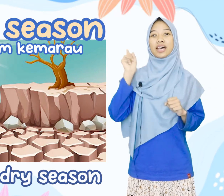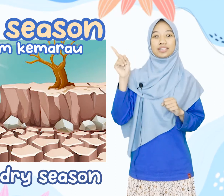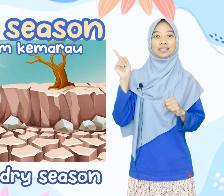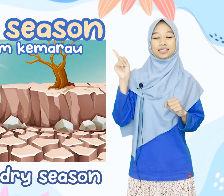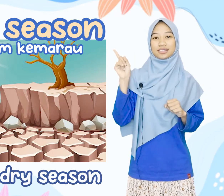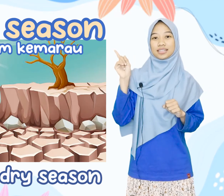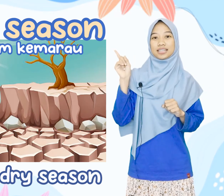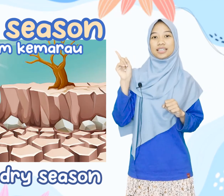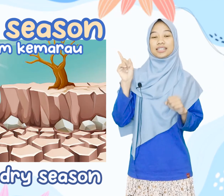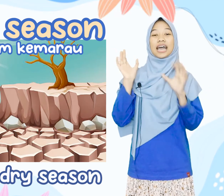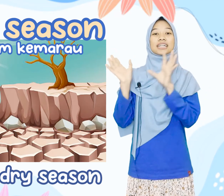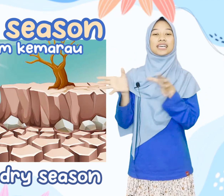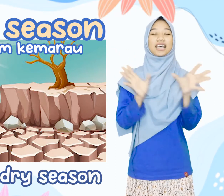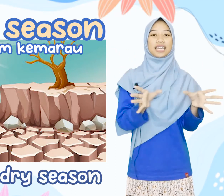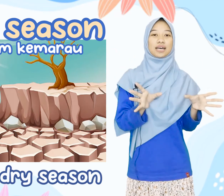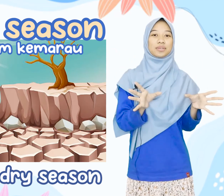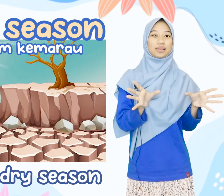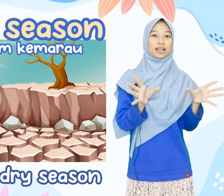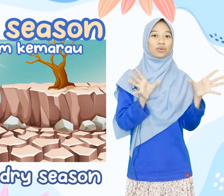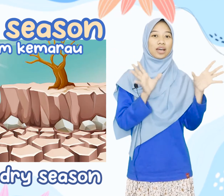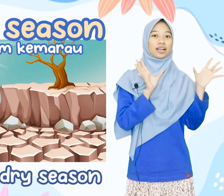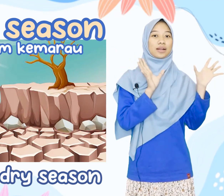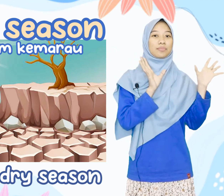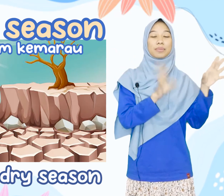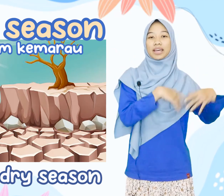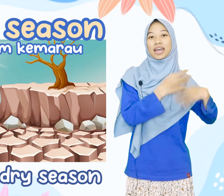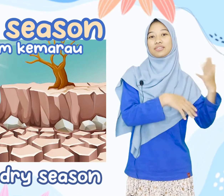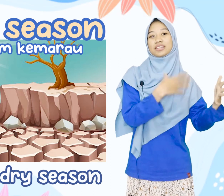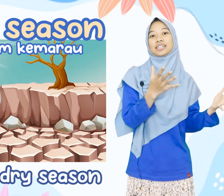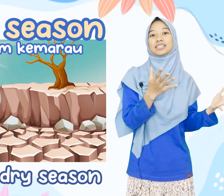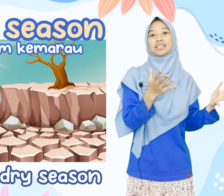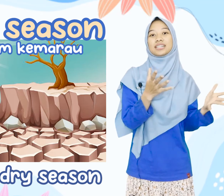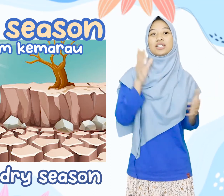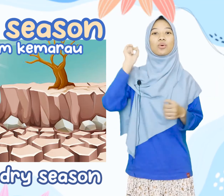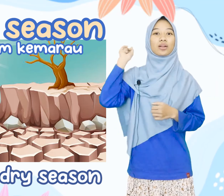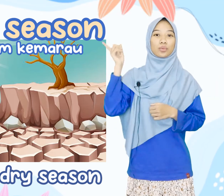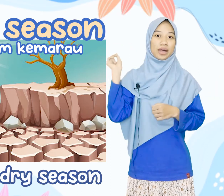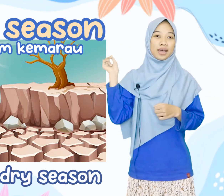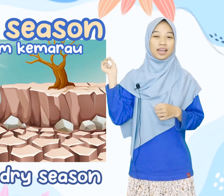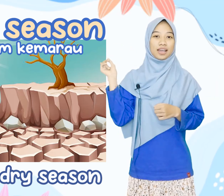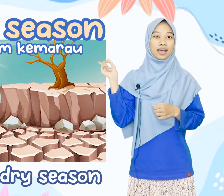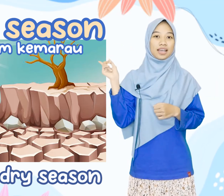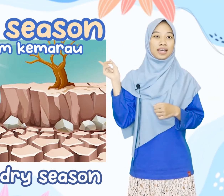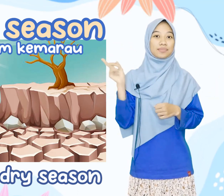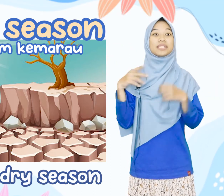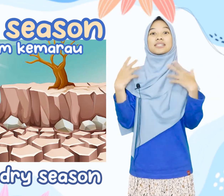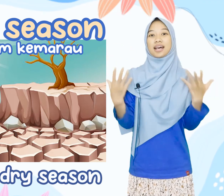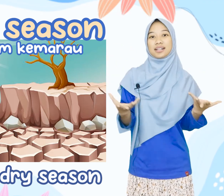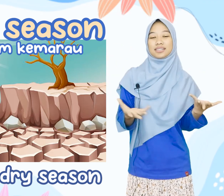outside. Jadi, karena saya bisa melakukan berbagai aktivitas di luar rumah. Misal, jadi